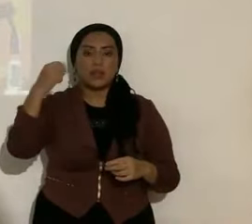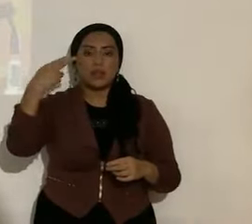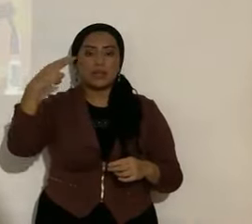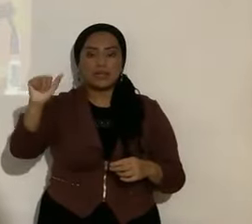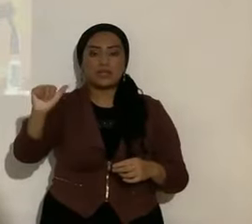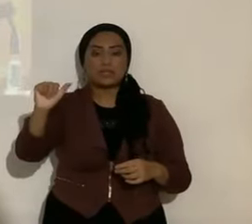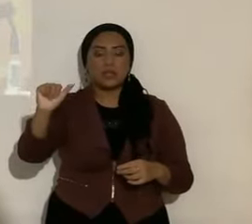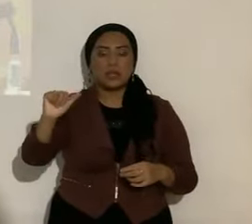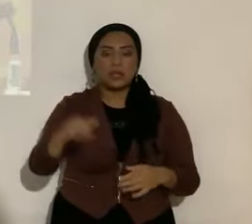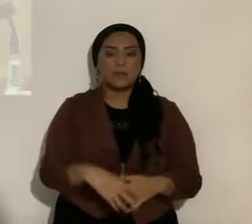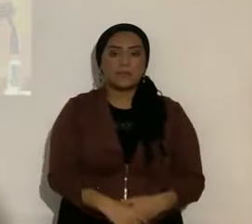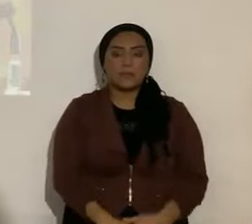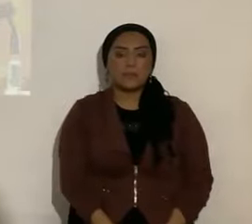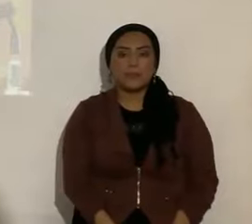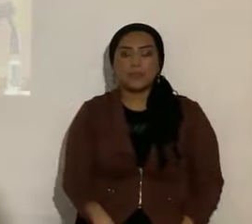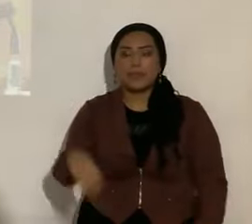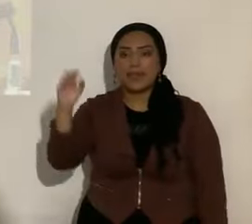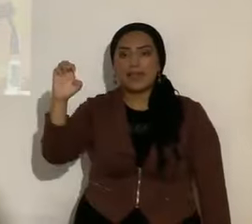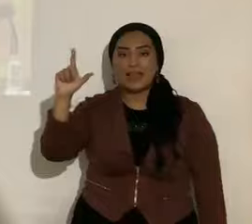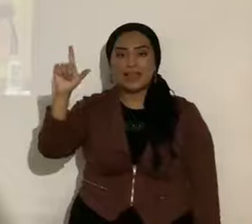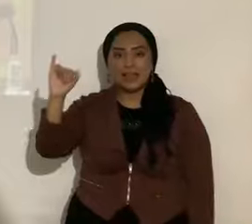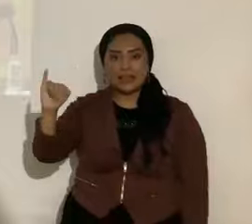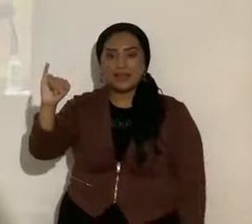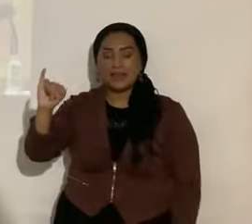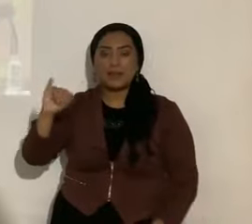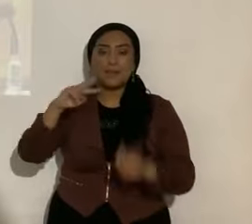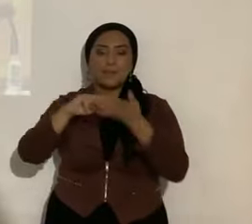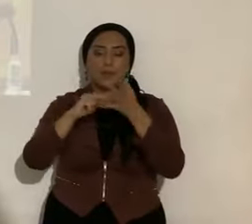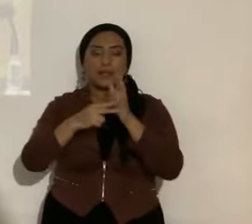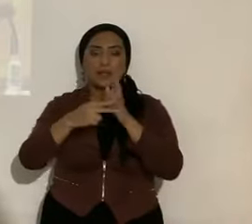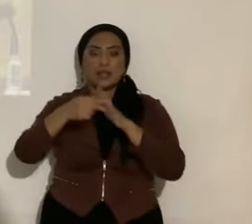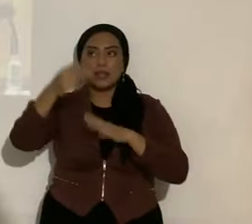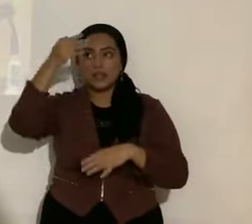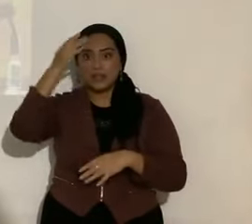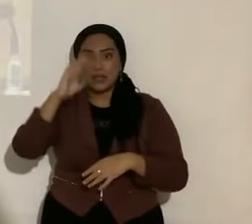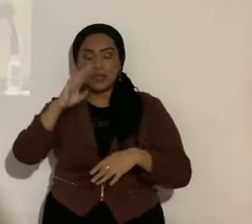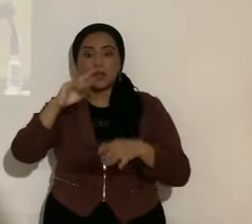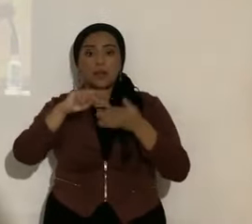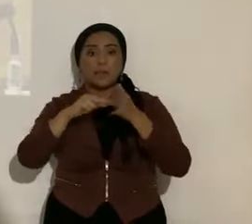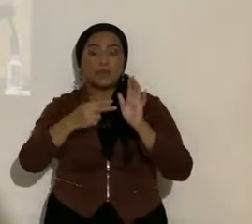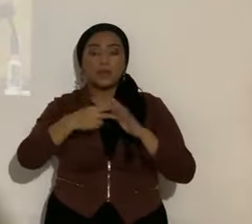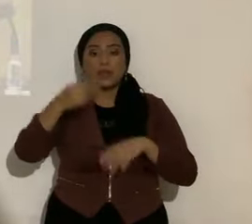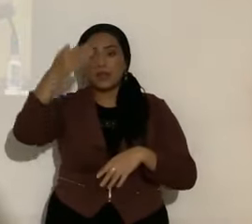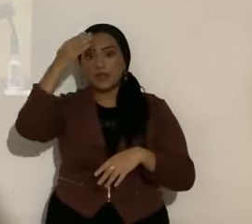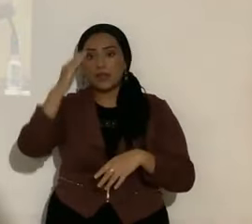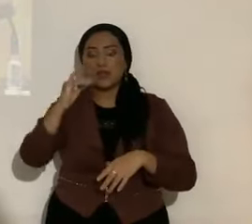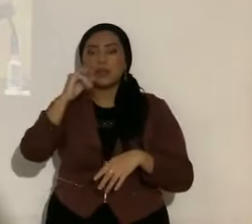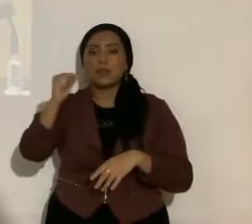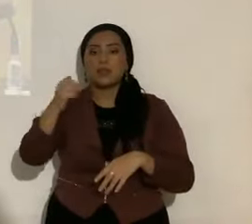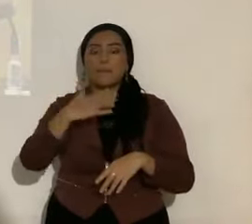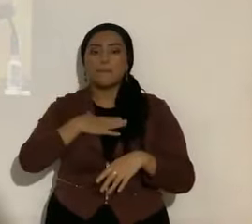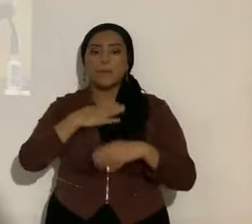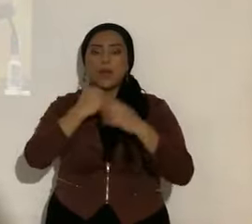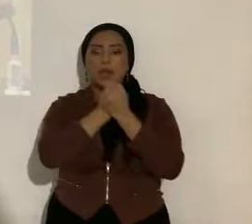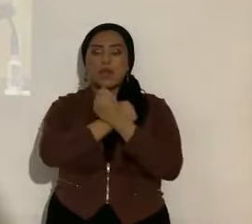expliqué al principio, Eli, ¿sí? Y aquí el nombre de Elisha quiere decir, Elohim es mi